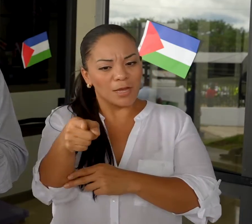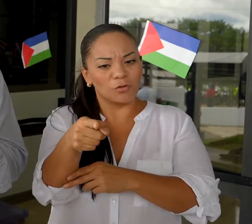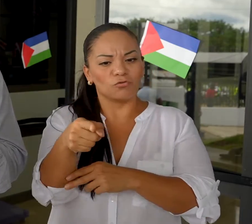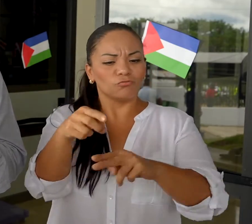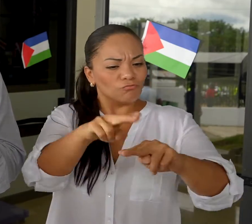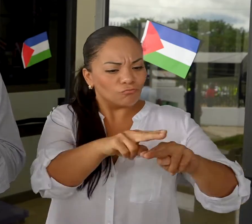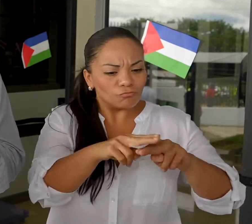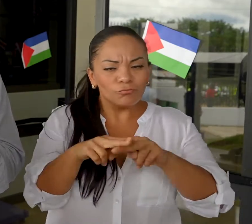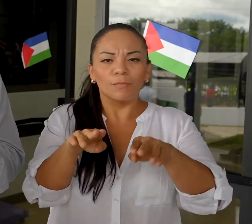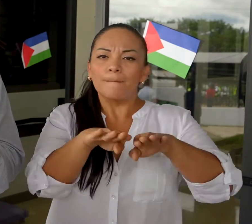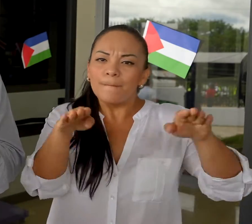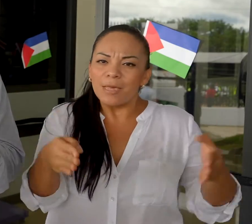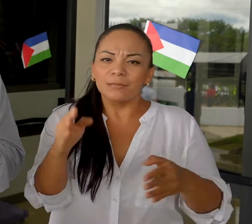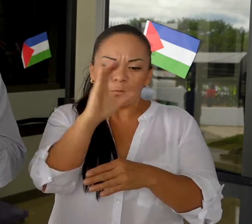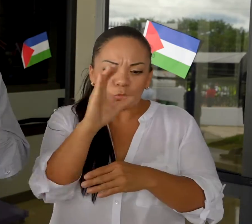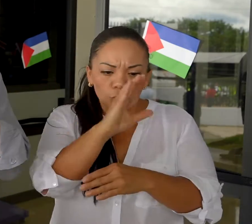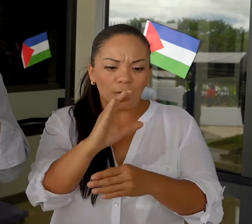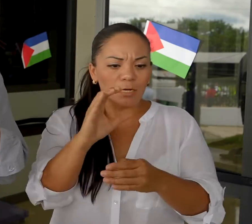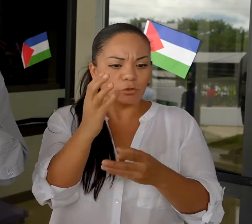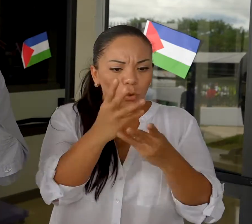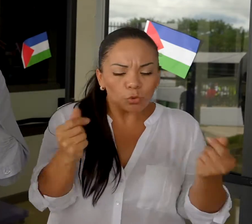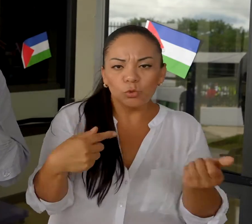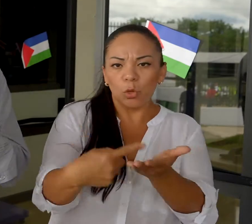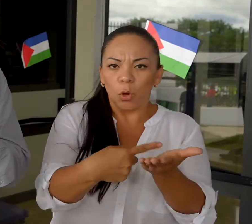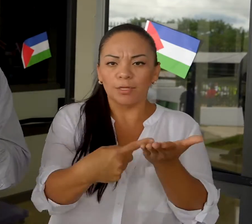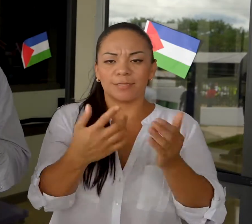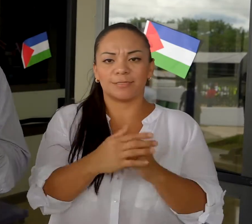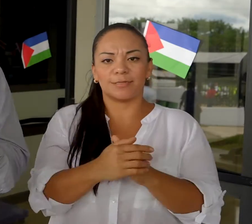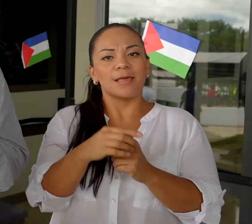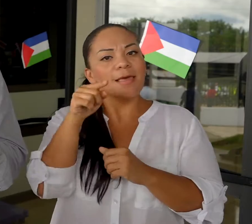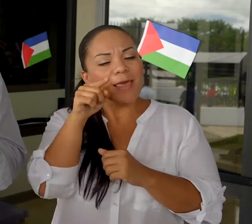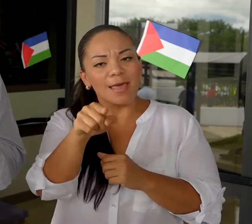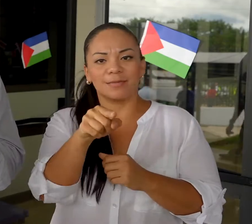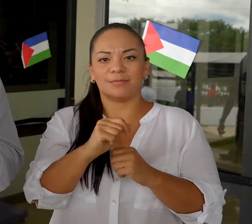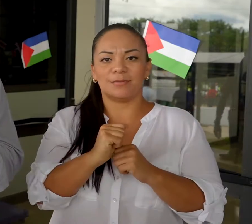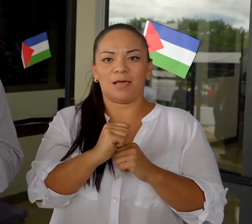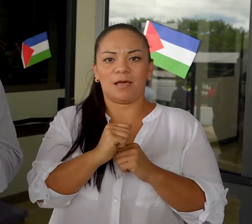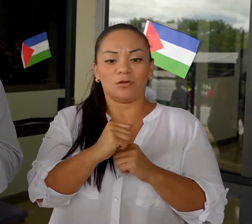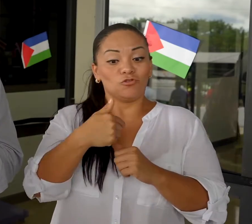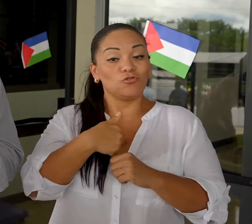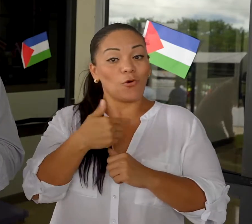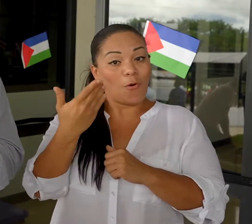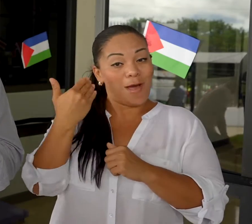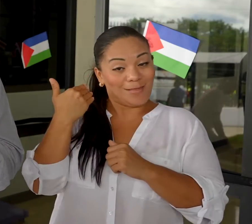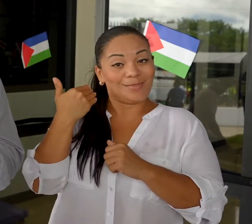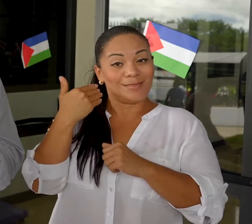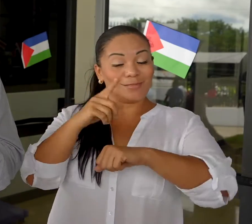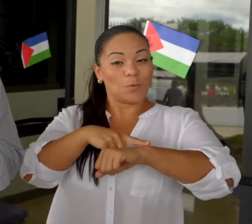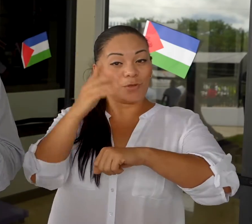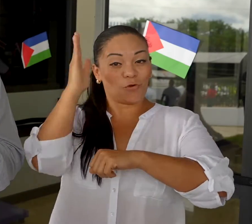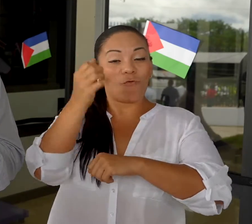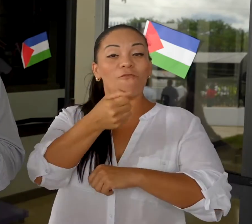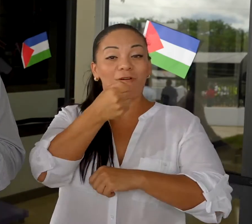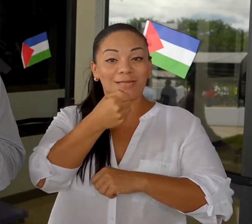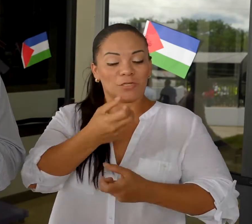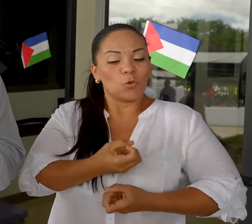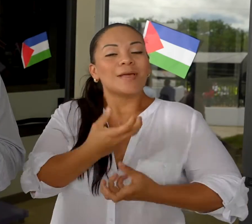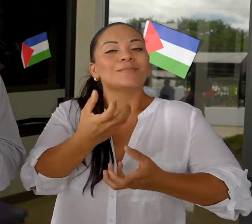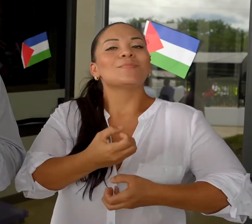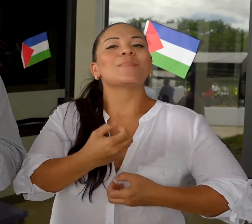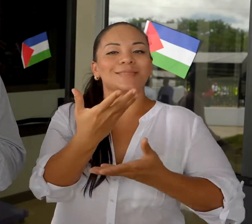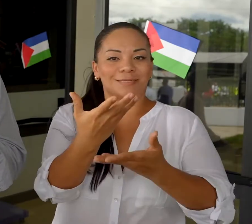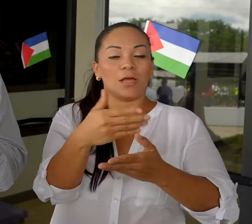la mesa a buscar soluciones ese fue el sentimiento que quise expresar ante una pregunta de una